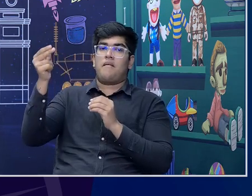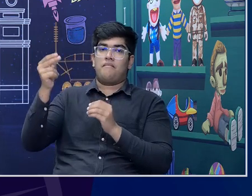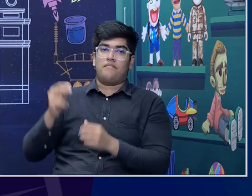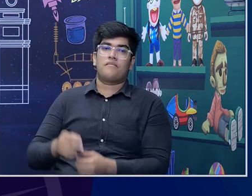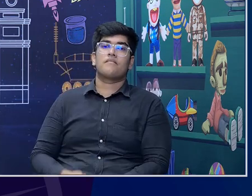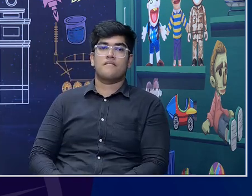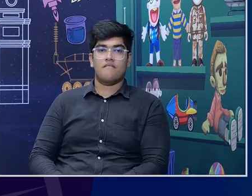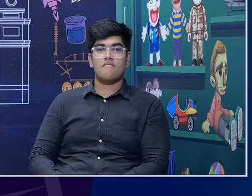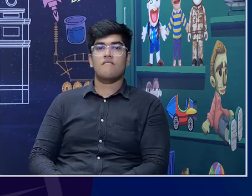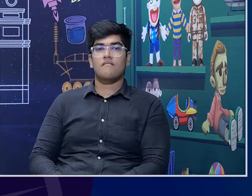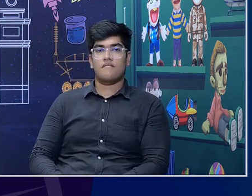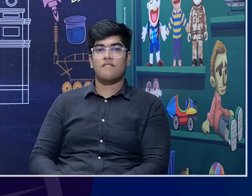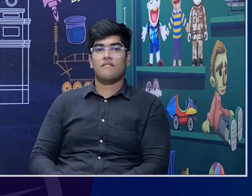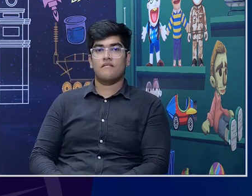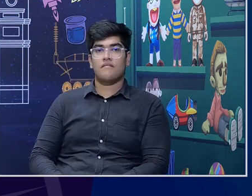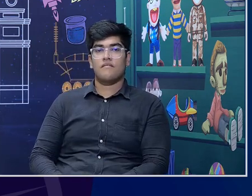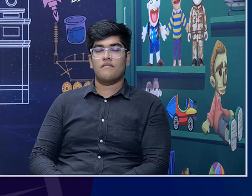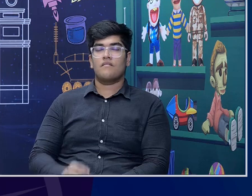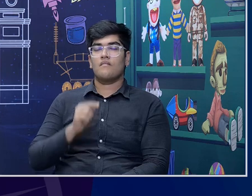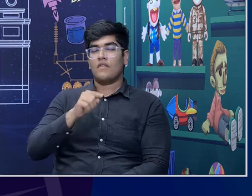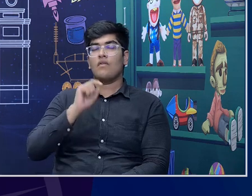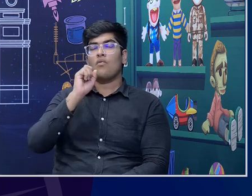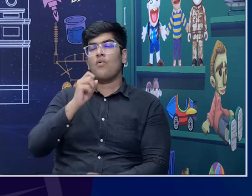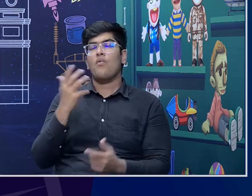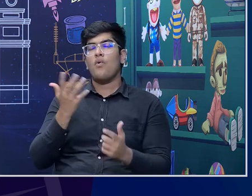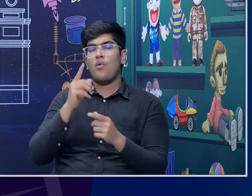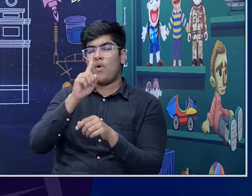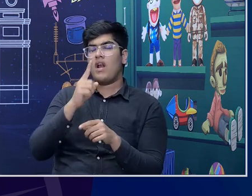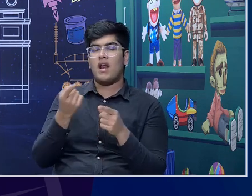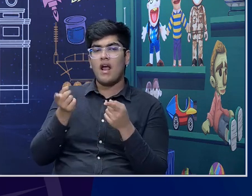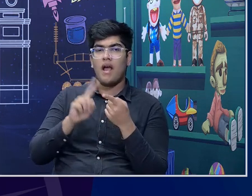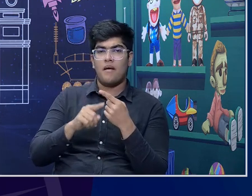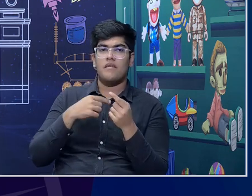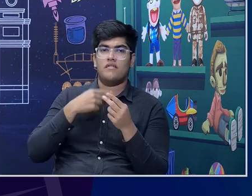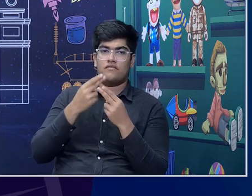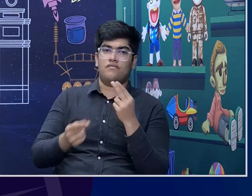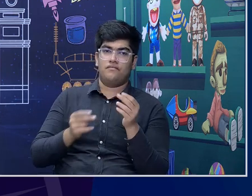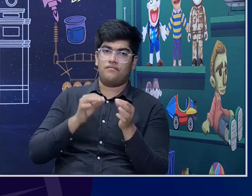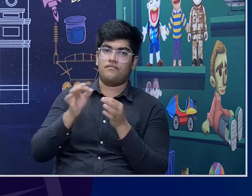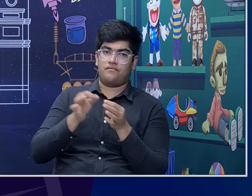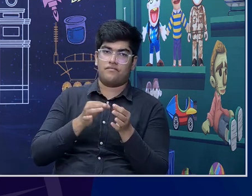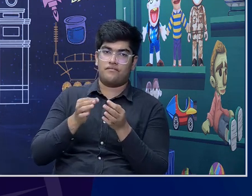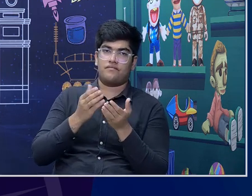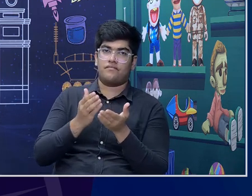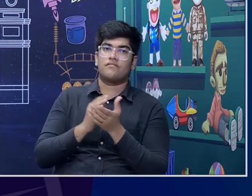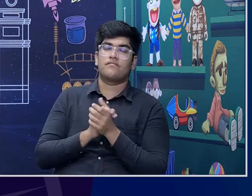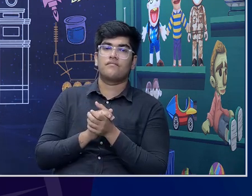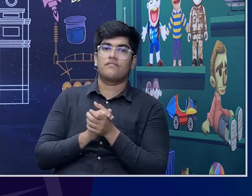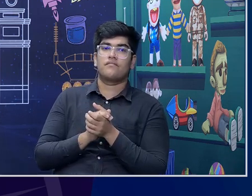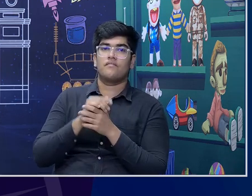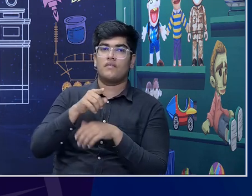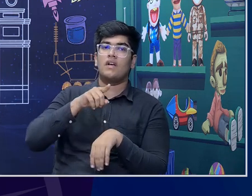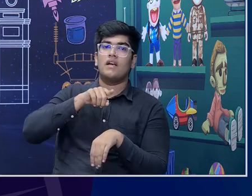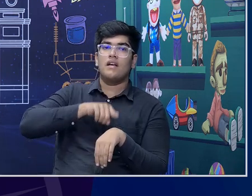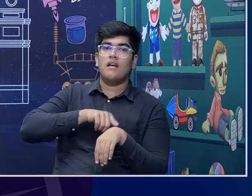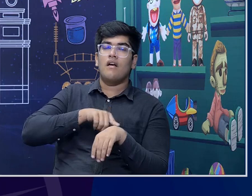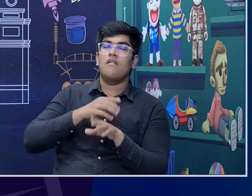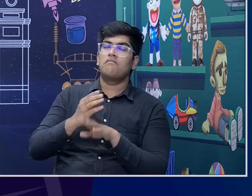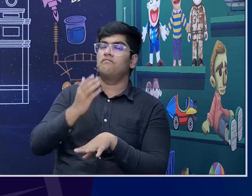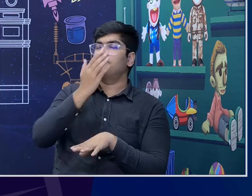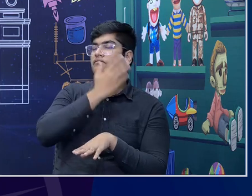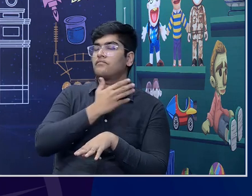साथ एक बड़ी ही अलग तरीके से घटना हुई, और फिर उन्हें क्या मिला, उसमें समय की बात है, कि